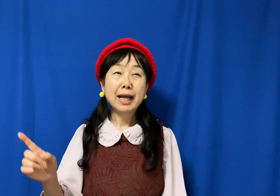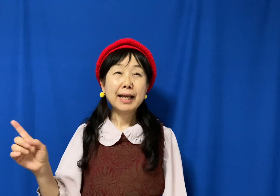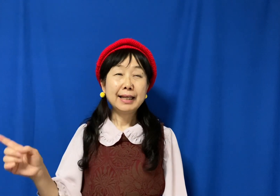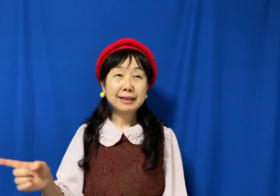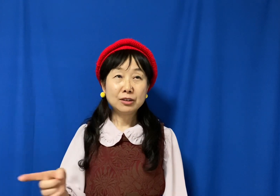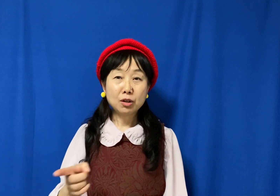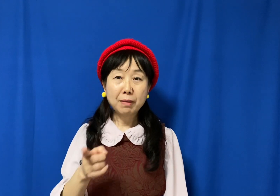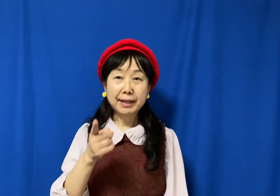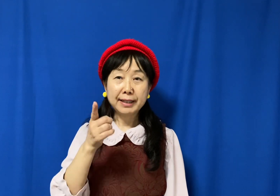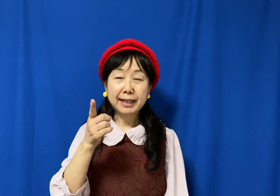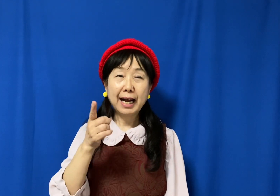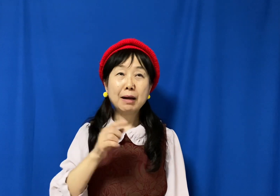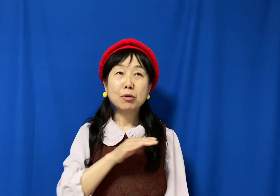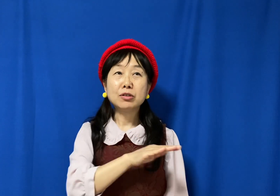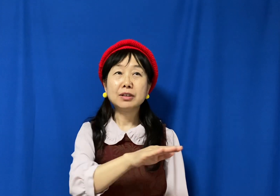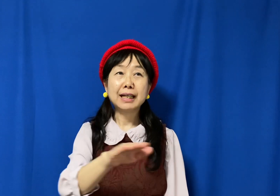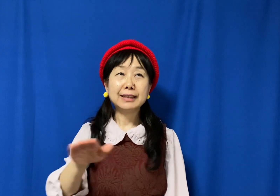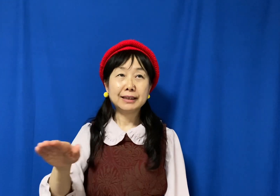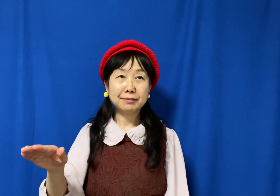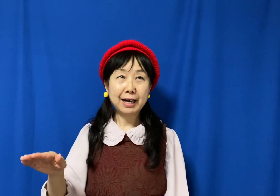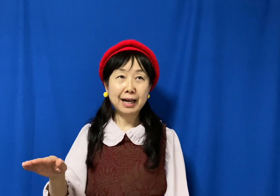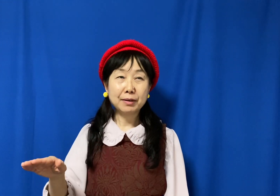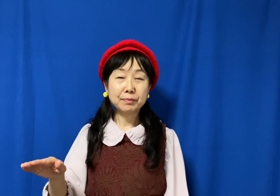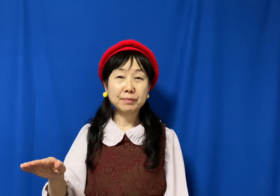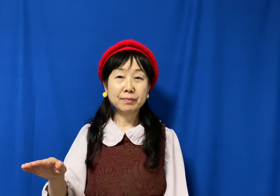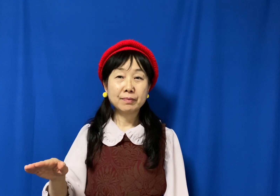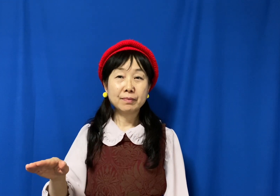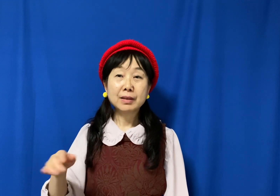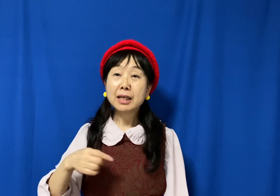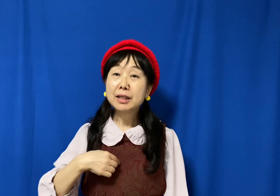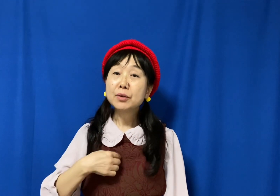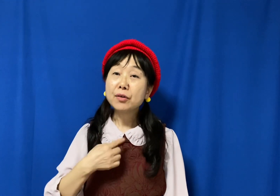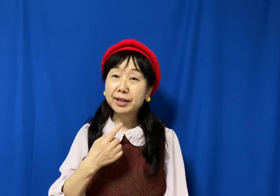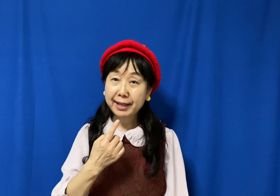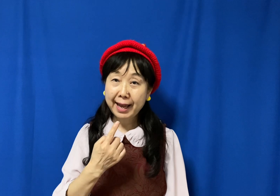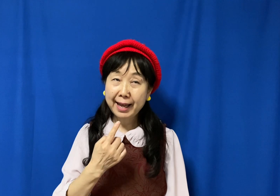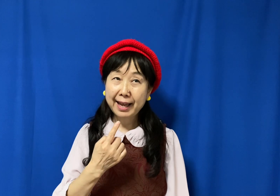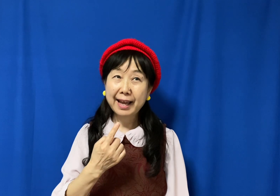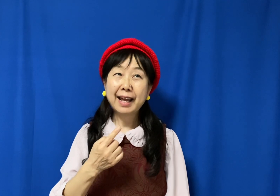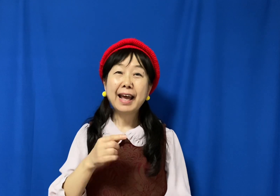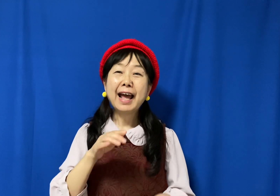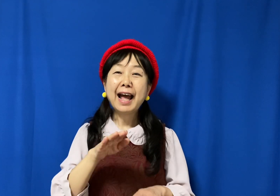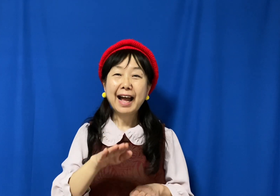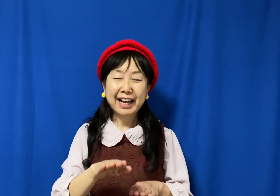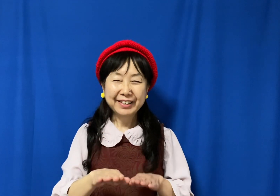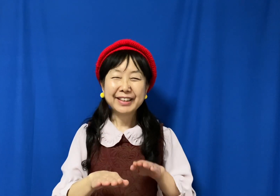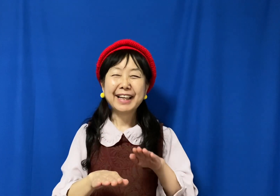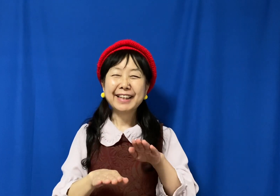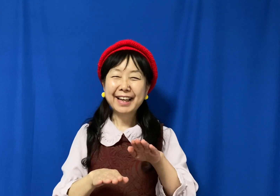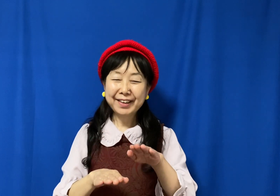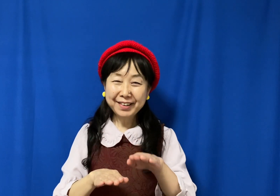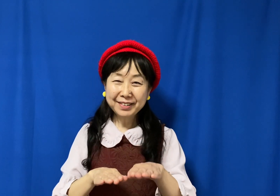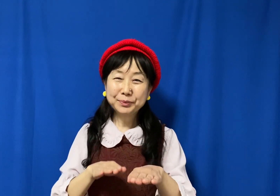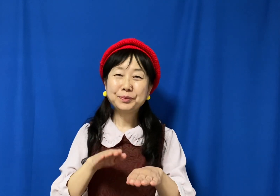いつの間にか僕たちは一人で歩いていたよ、